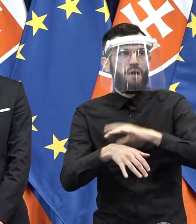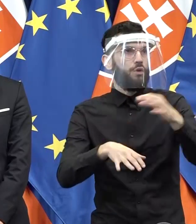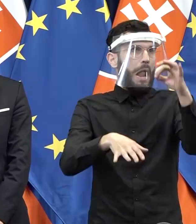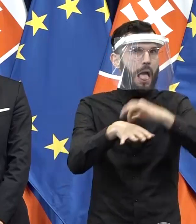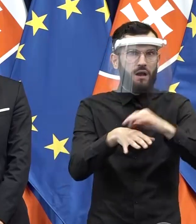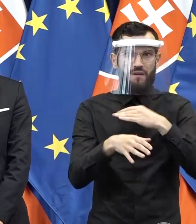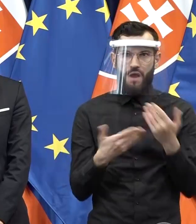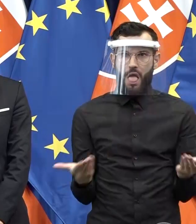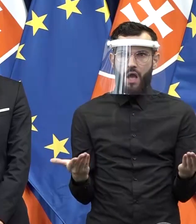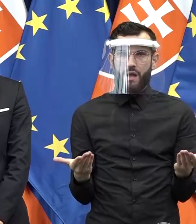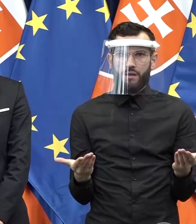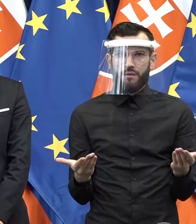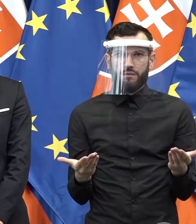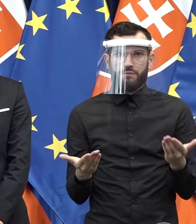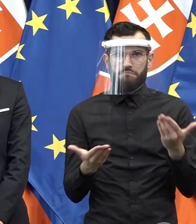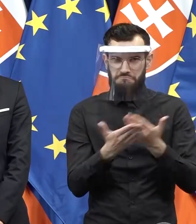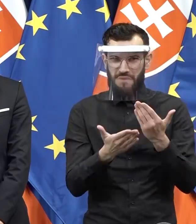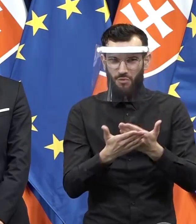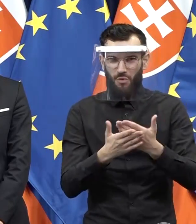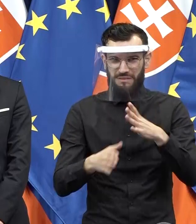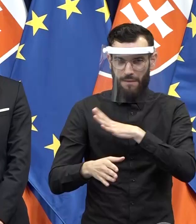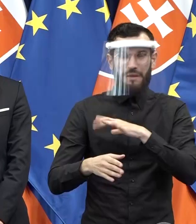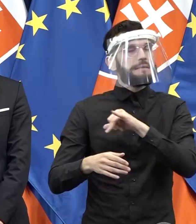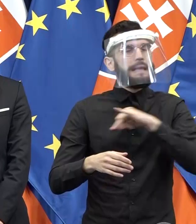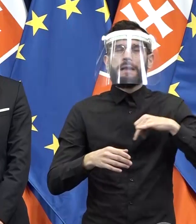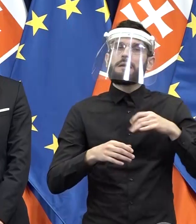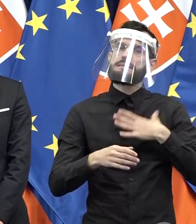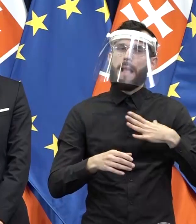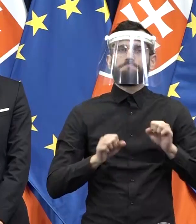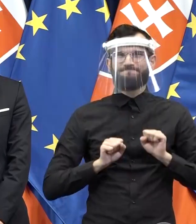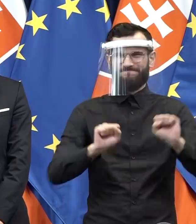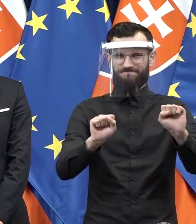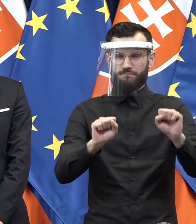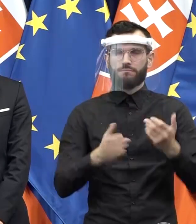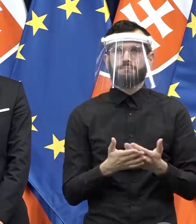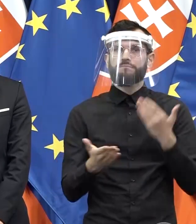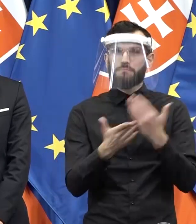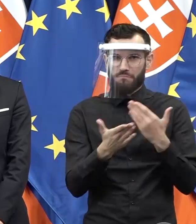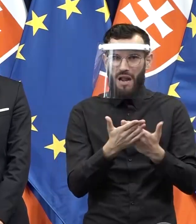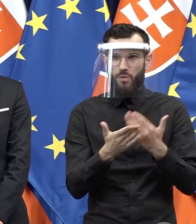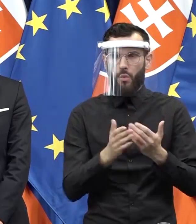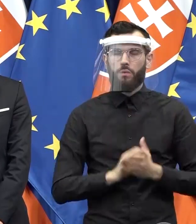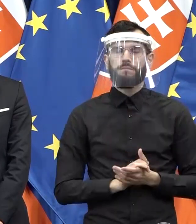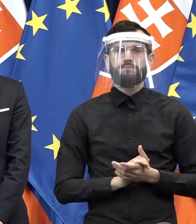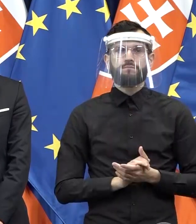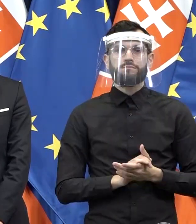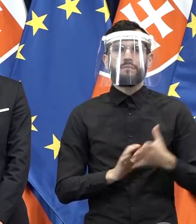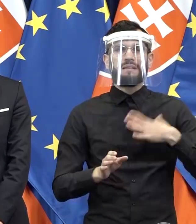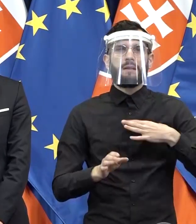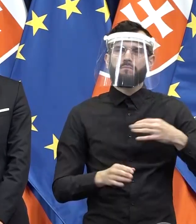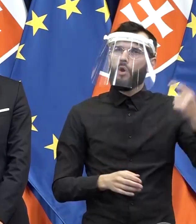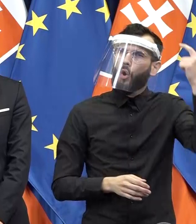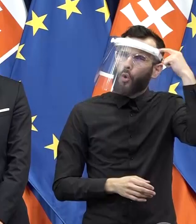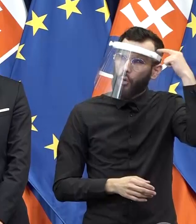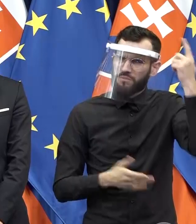pozitívne testovaných ľudí. Aby sme tomuto zabránili, jednoducho pôjdeme zase v súhľade so zdravým